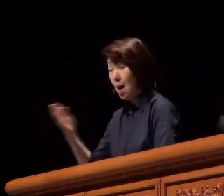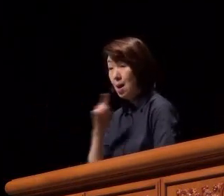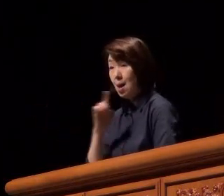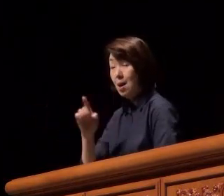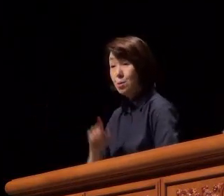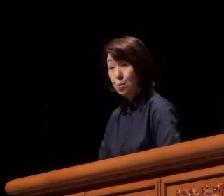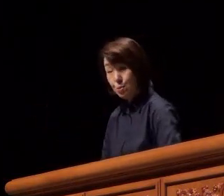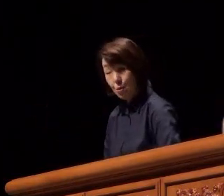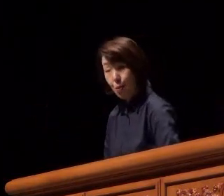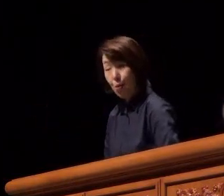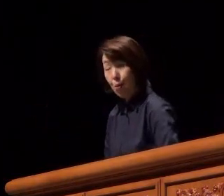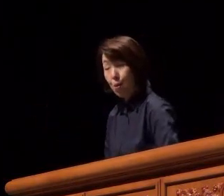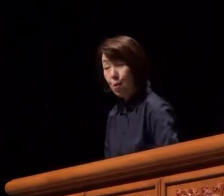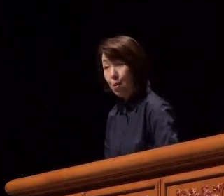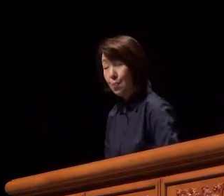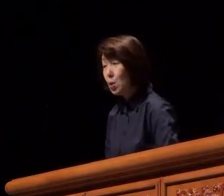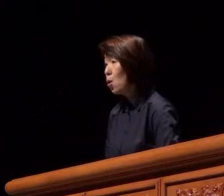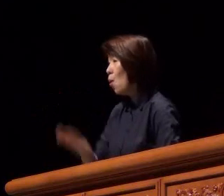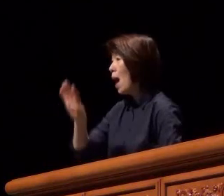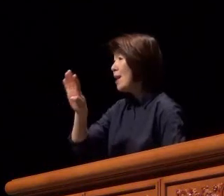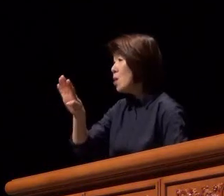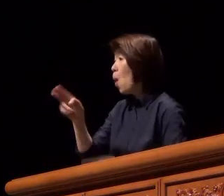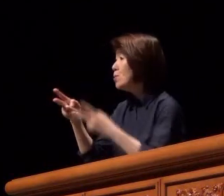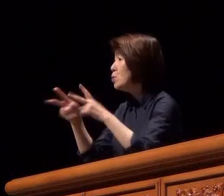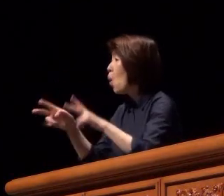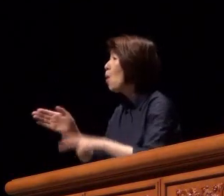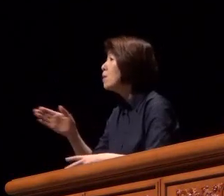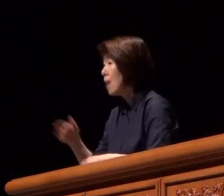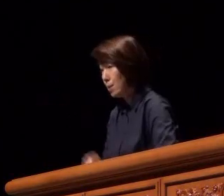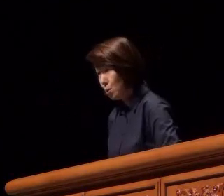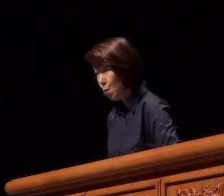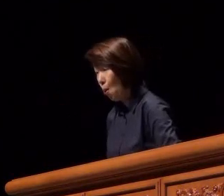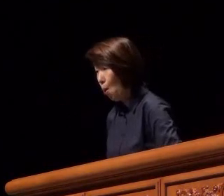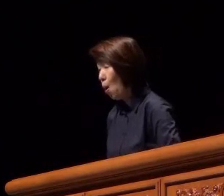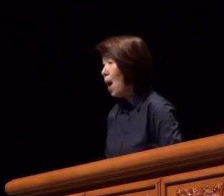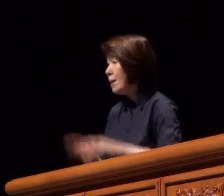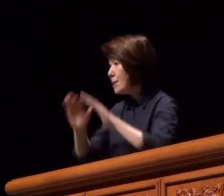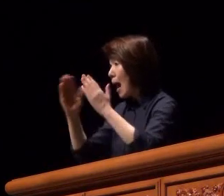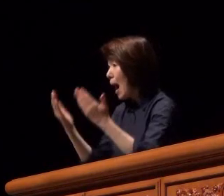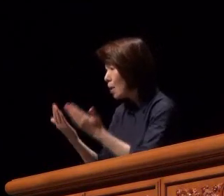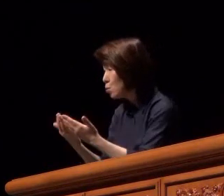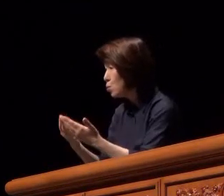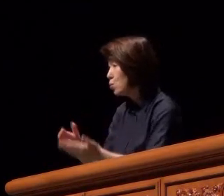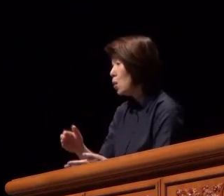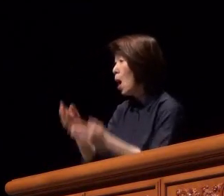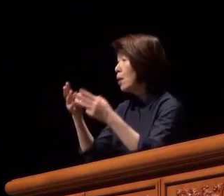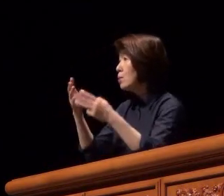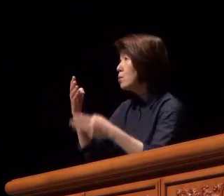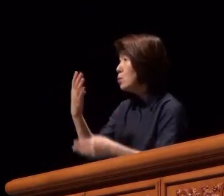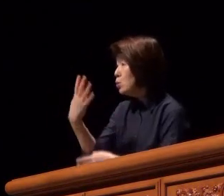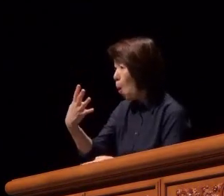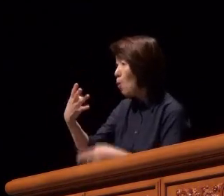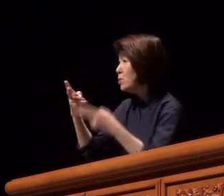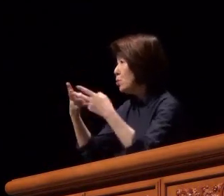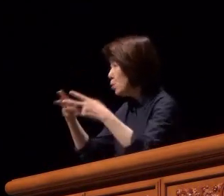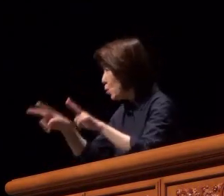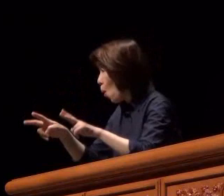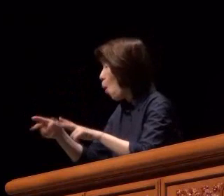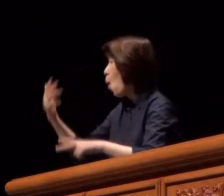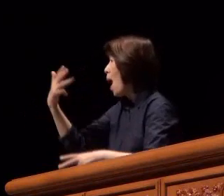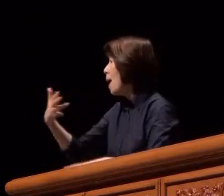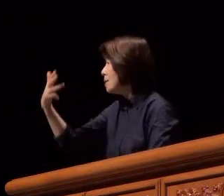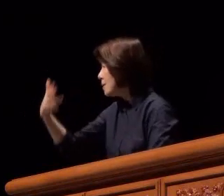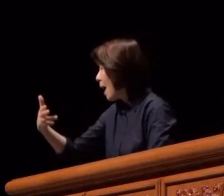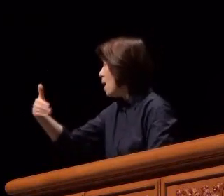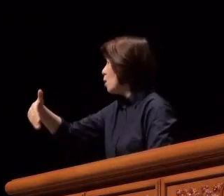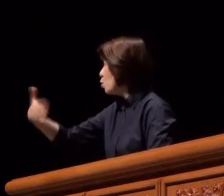の4兆いくらですね、約5兆円です。4兆8928億円という